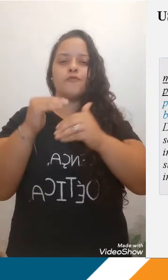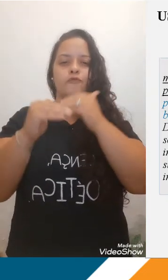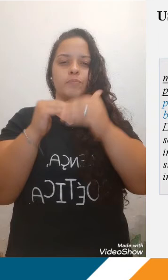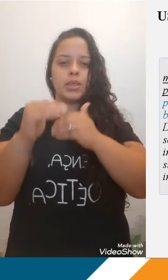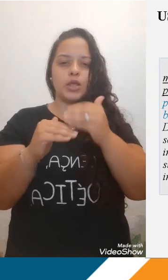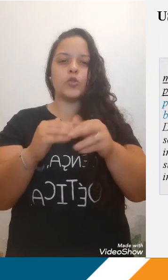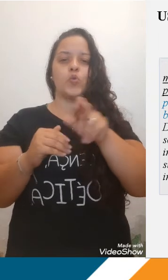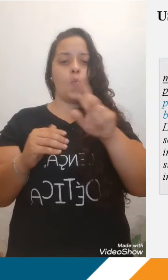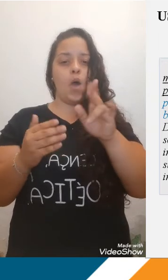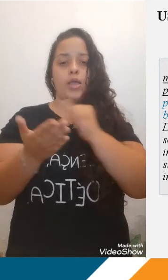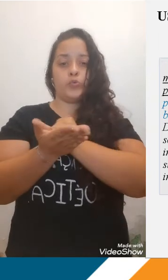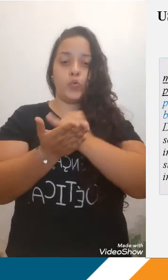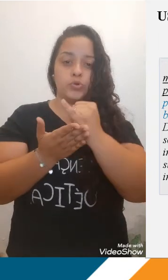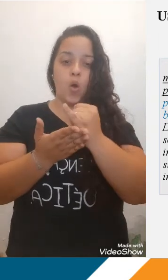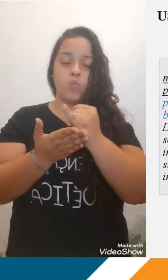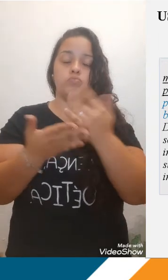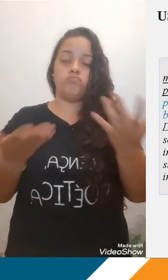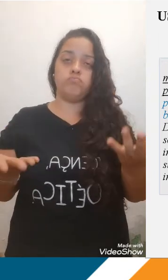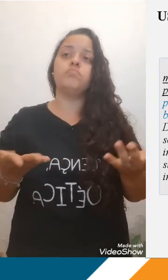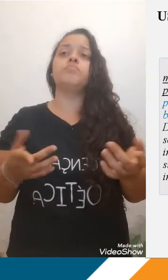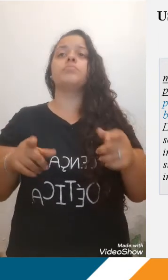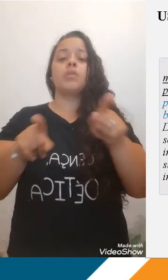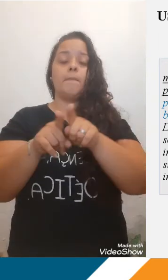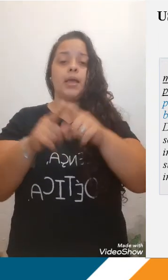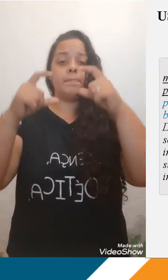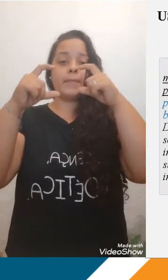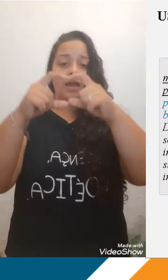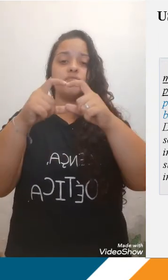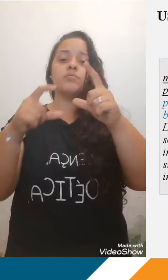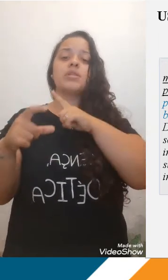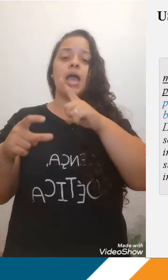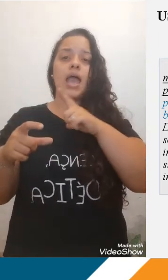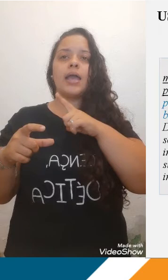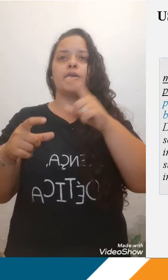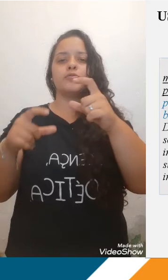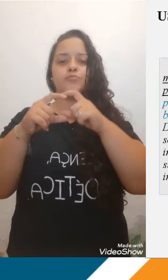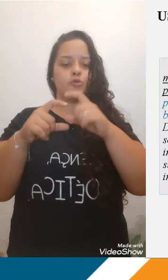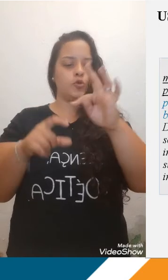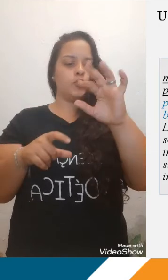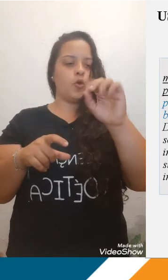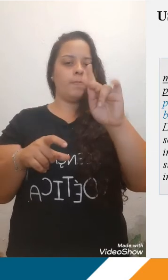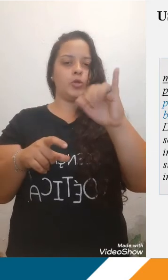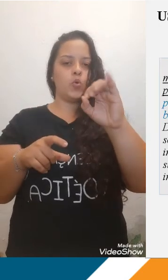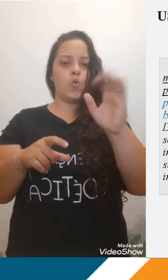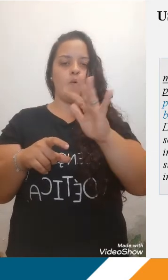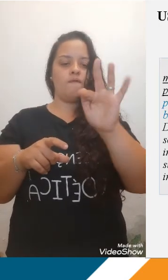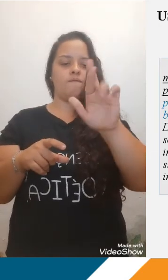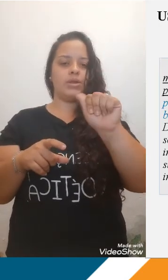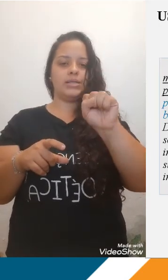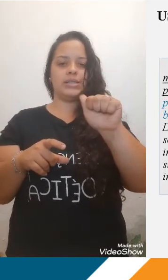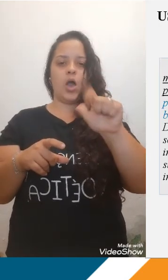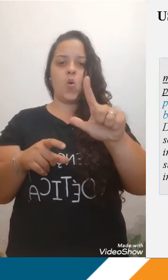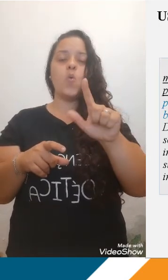um parágrafo de introdução, como no último exemplo, e nesse parágrafo a gente tem o tópico frasal, e no tópico frasal há a ideia